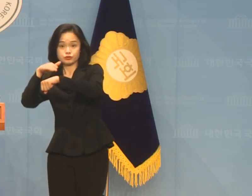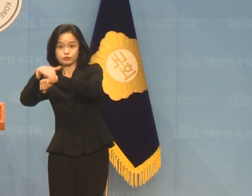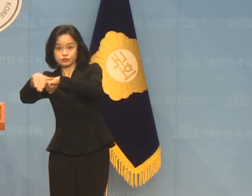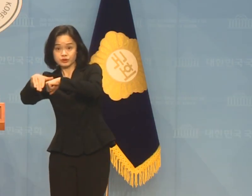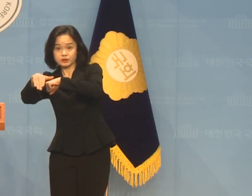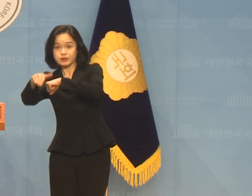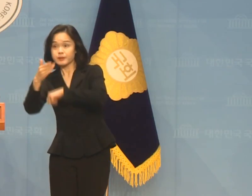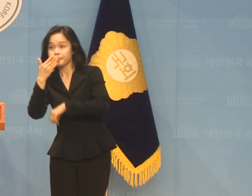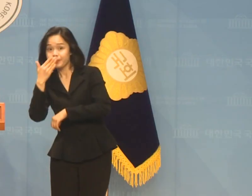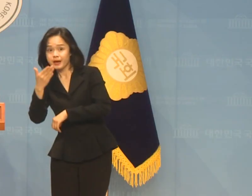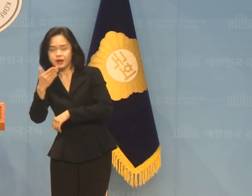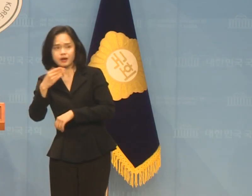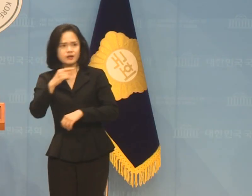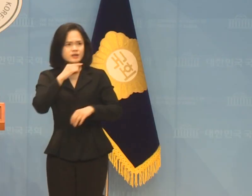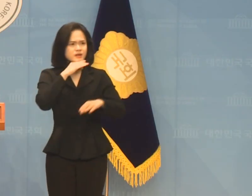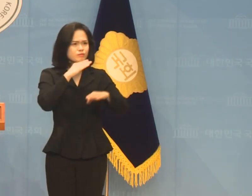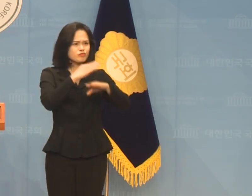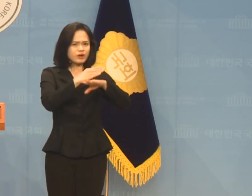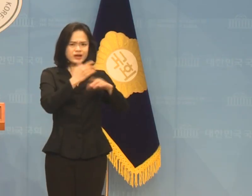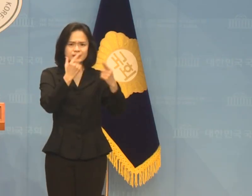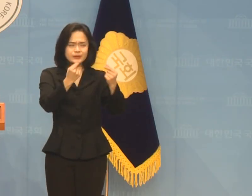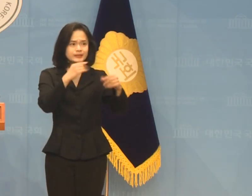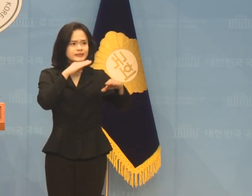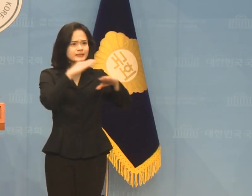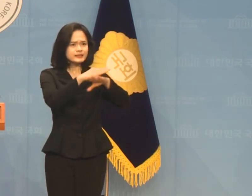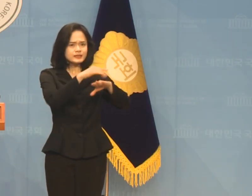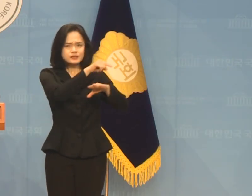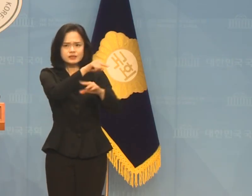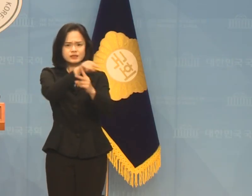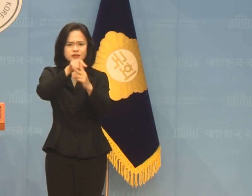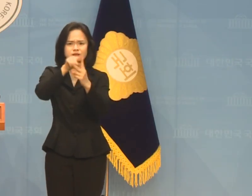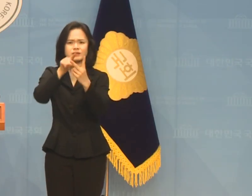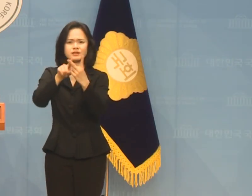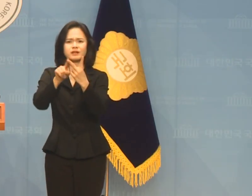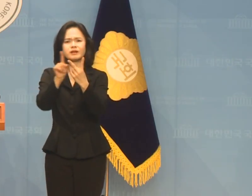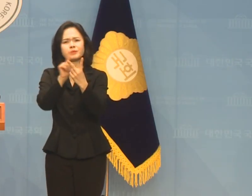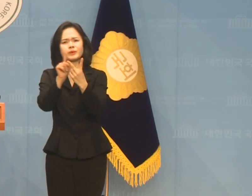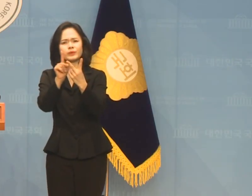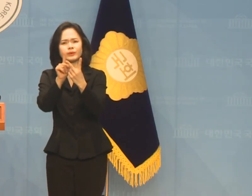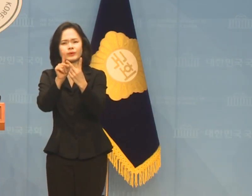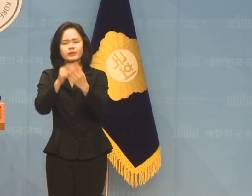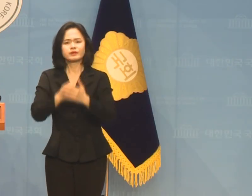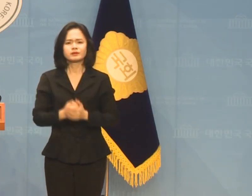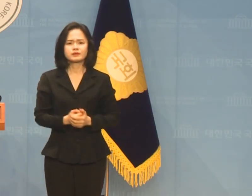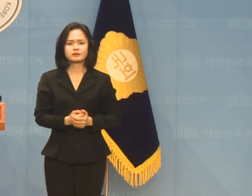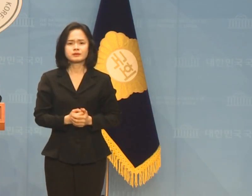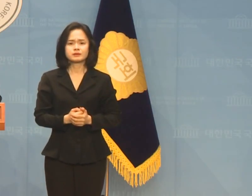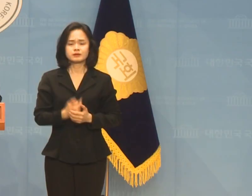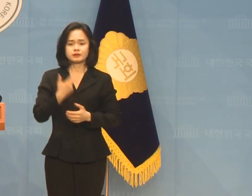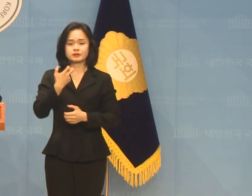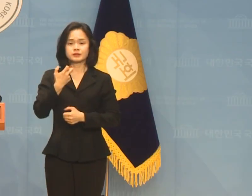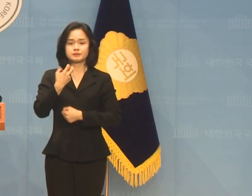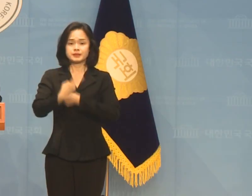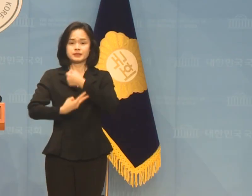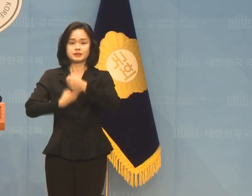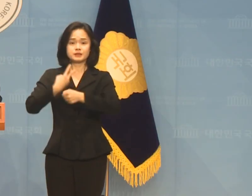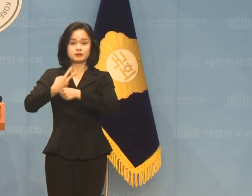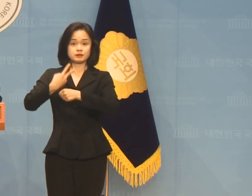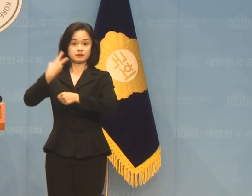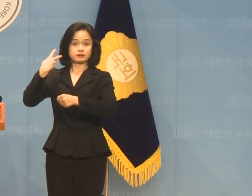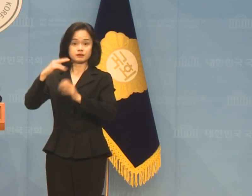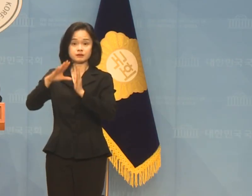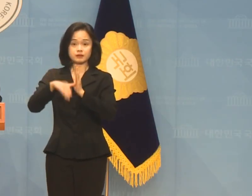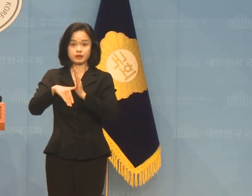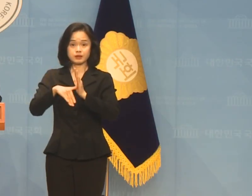그 기로에 놓여 있기 때문입니다. 70여 년 전에는 김일성이 탱크를 앞세워서